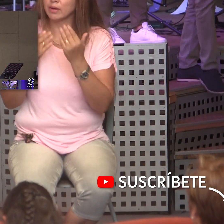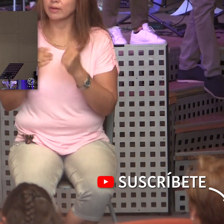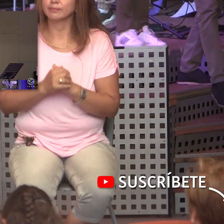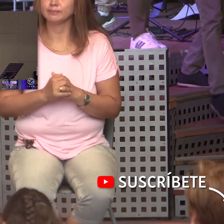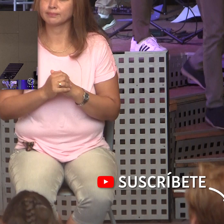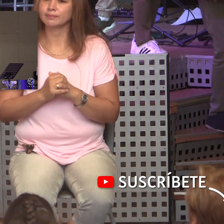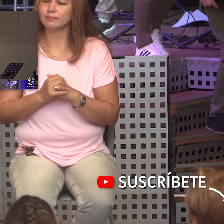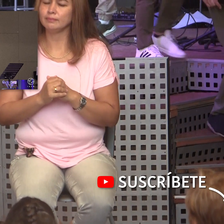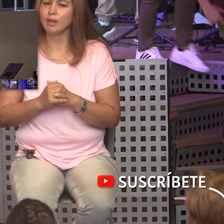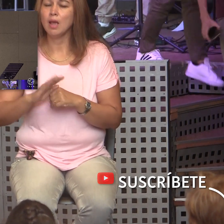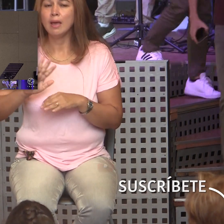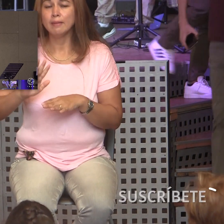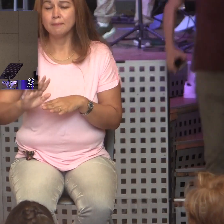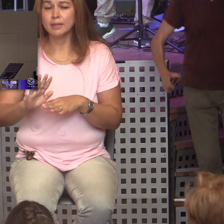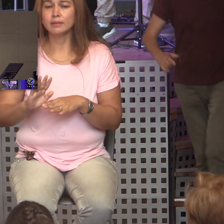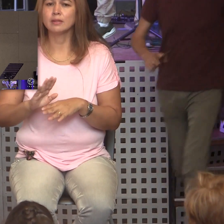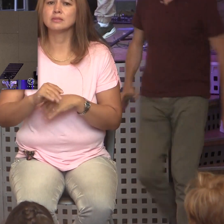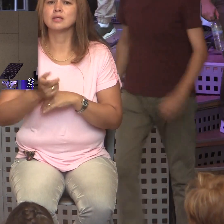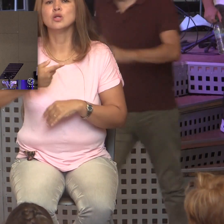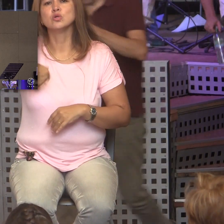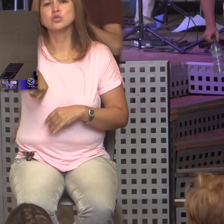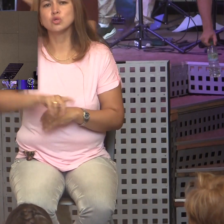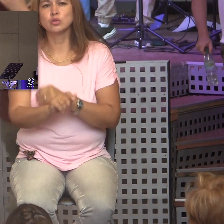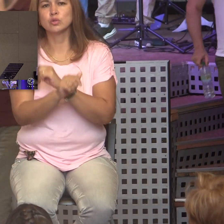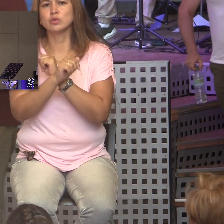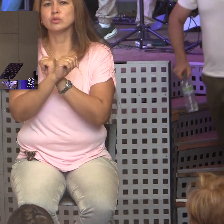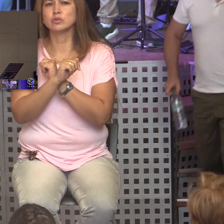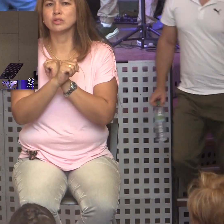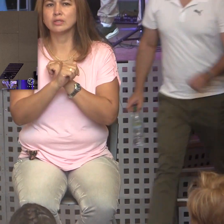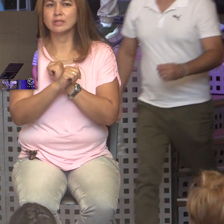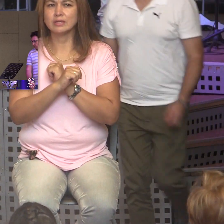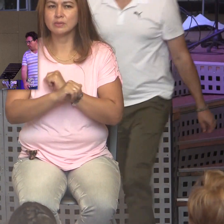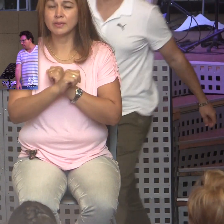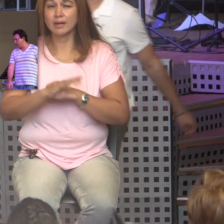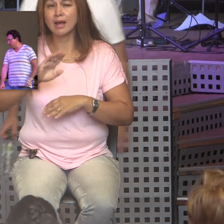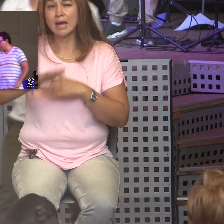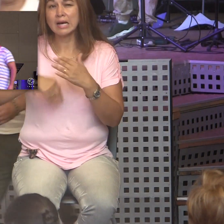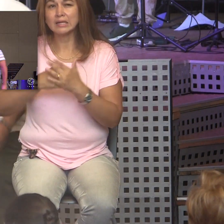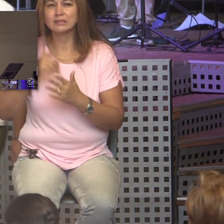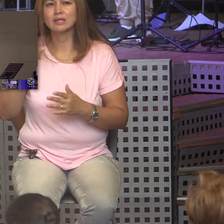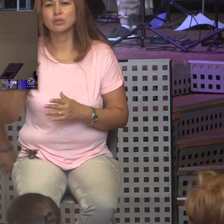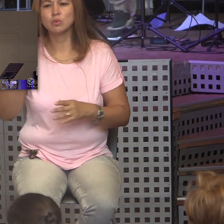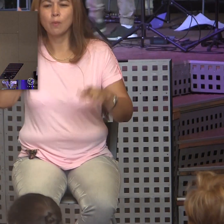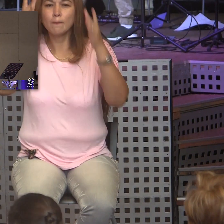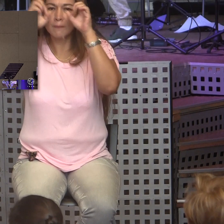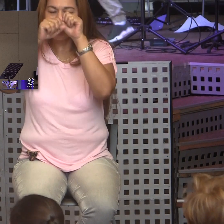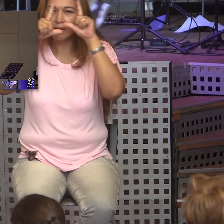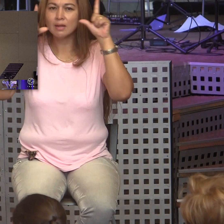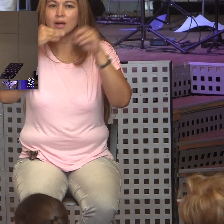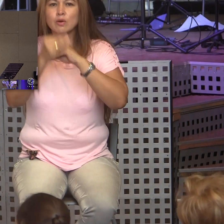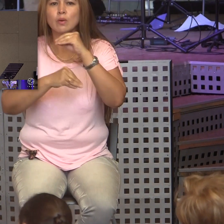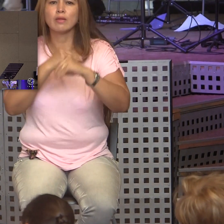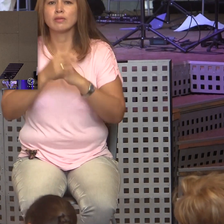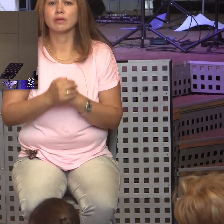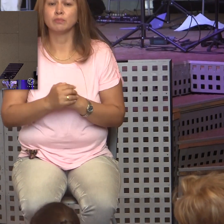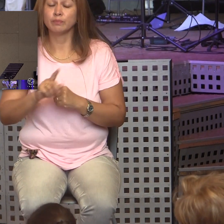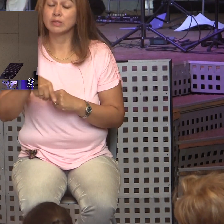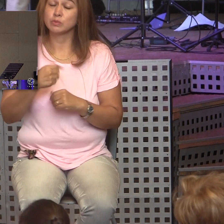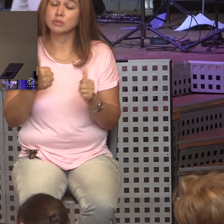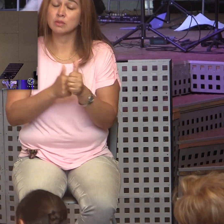hagan sanidades y señales y prodigios mediante el nombre de tu santo Hijo Jesús. Cuando hubieron